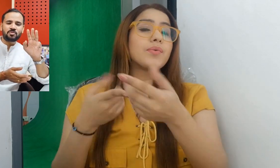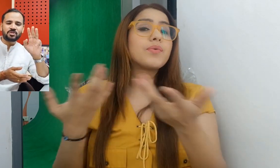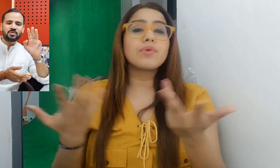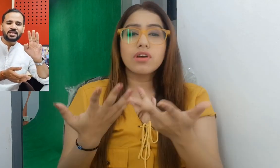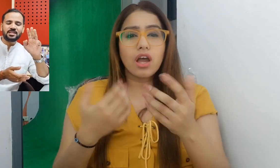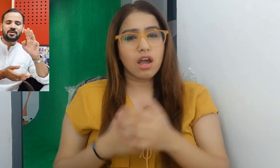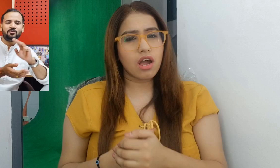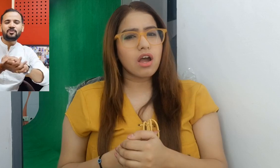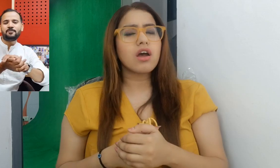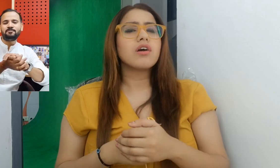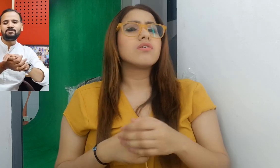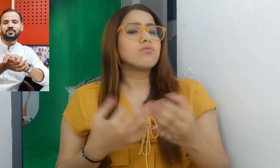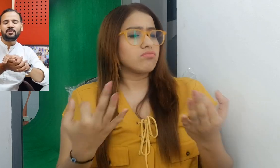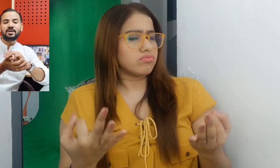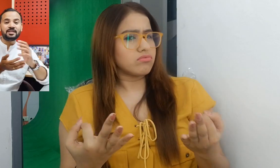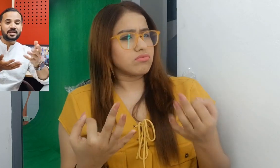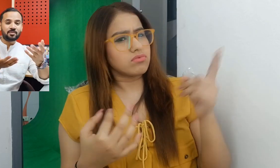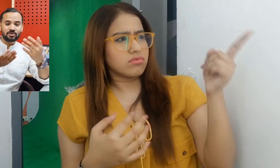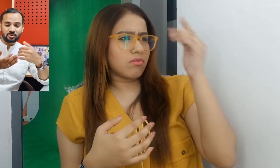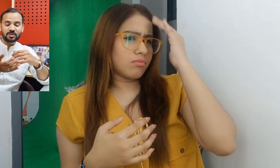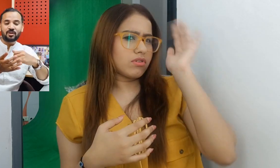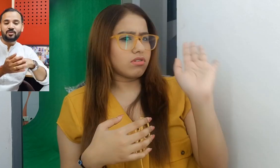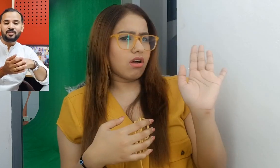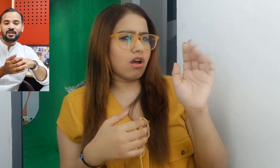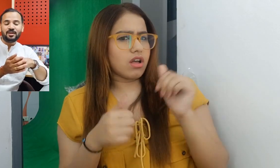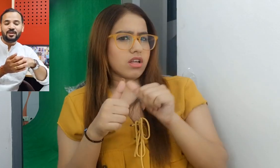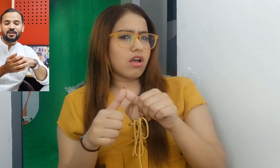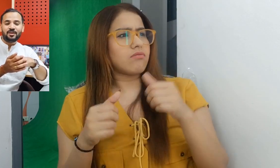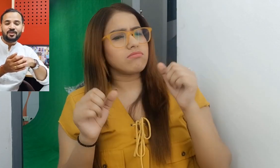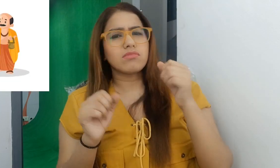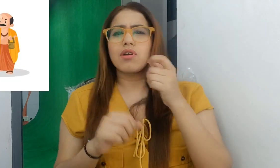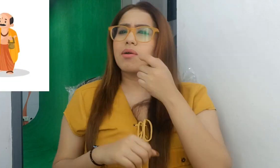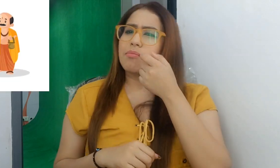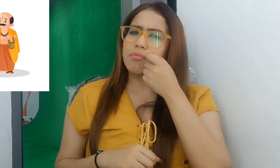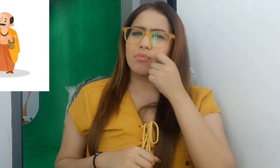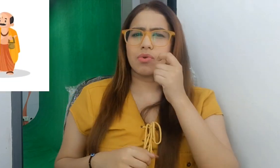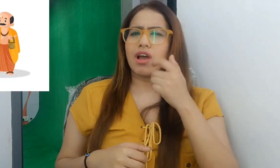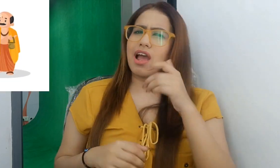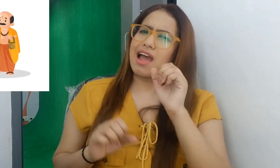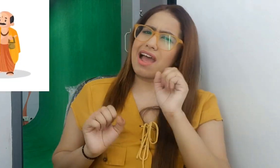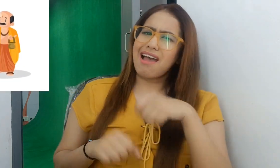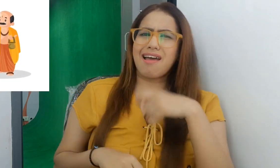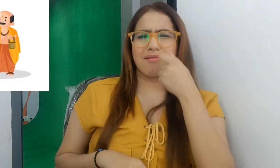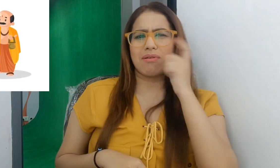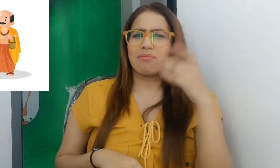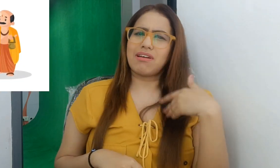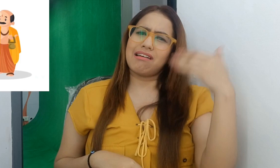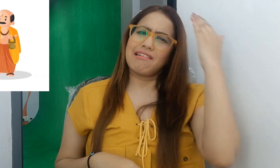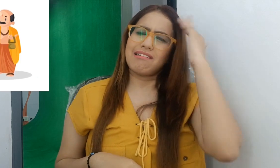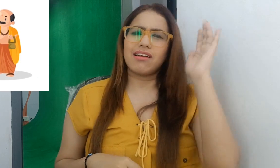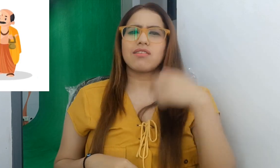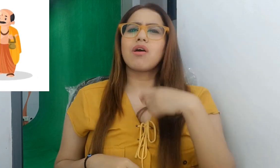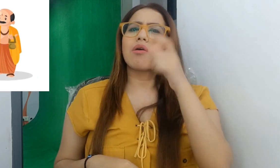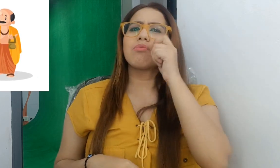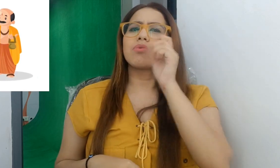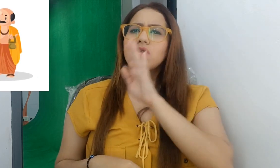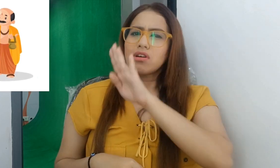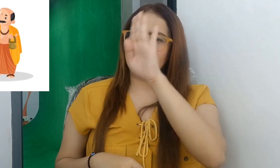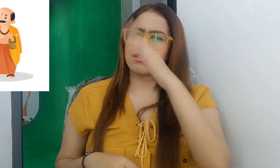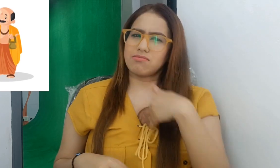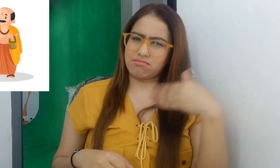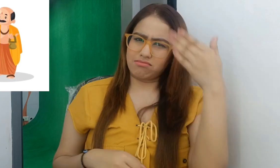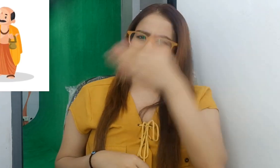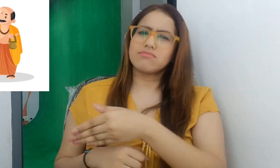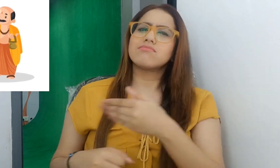को 3 प्रश्नों के सही जवाब दूंगा। तो पंडित जी ने कहा मुझे तो बताओ। तो पंडित जी के बेटे ने कहा नहीं, आपको भी वहीं पता चलेगा, आप चलो मेरे साथ। 1